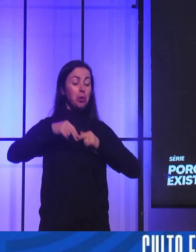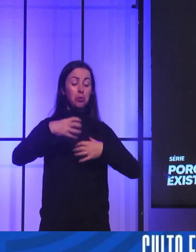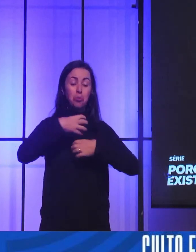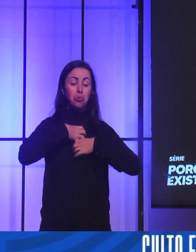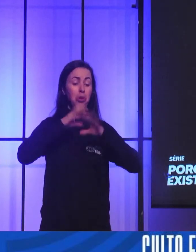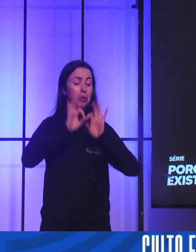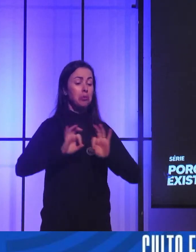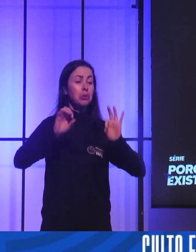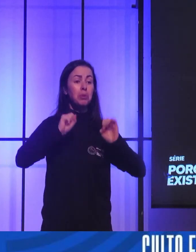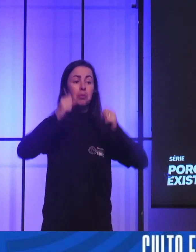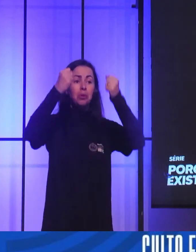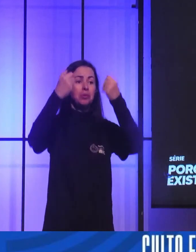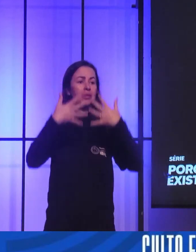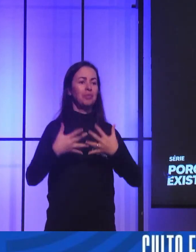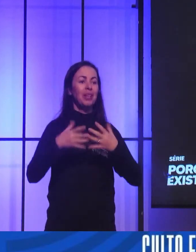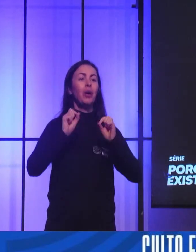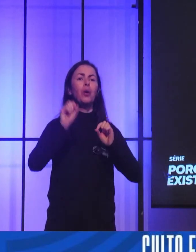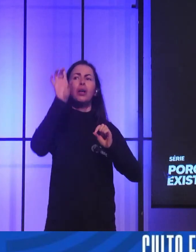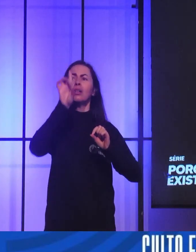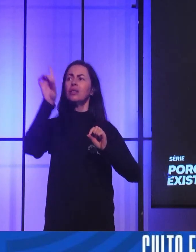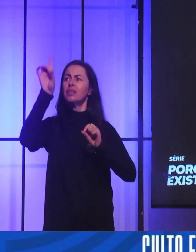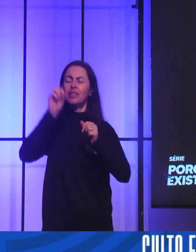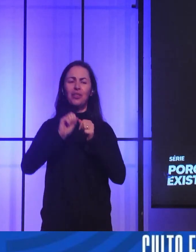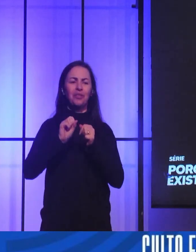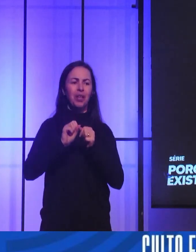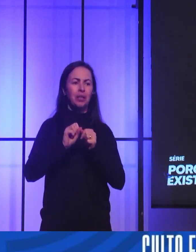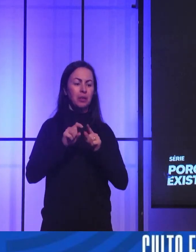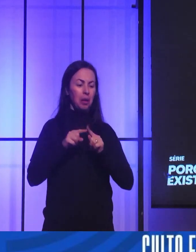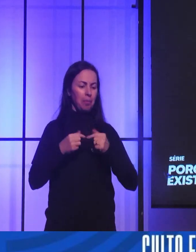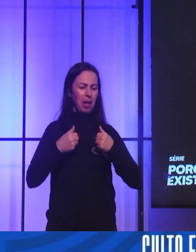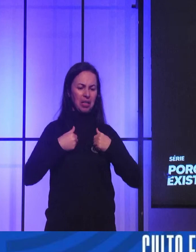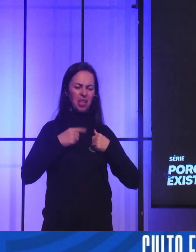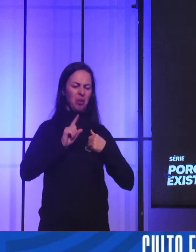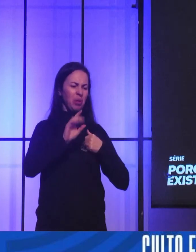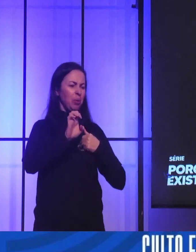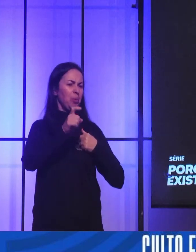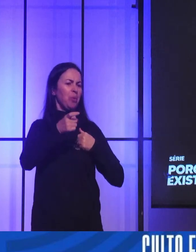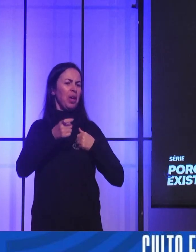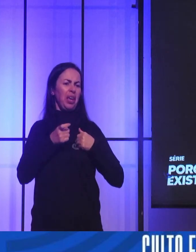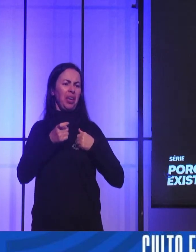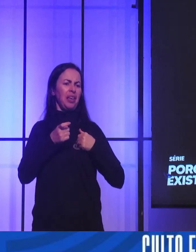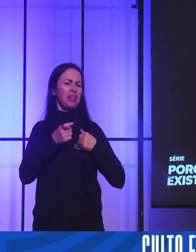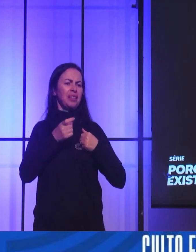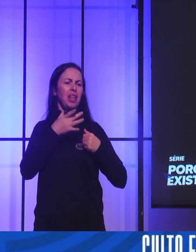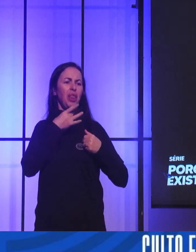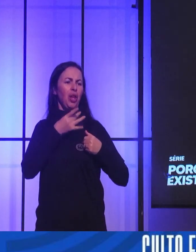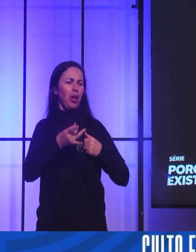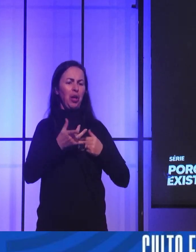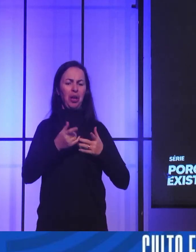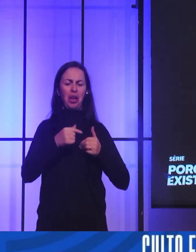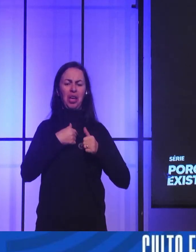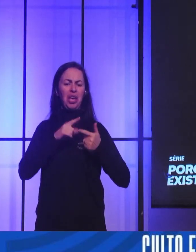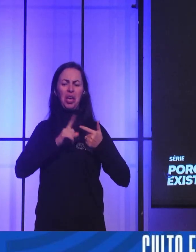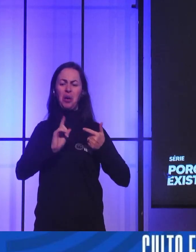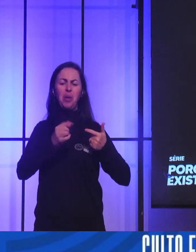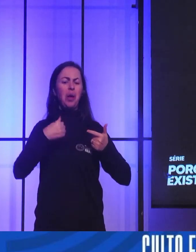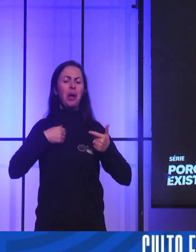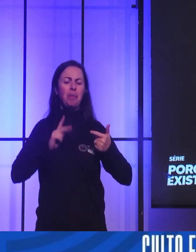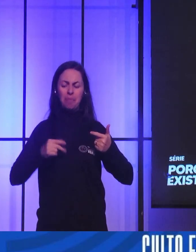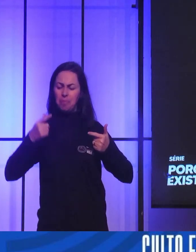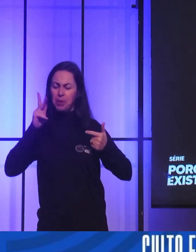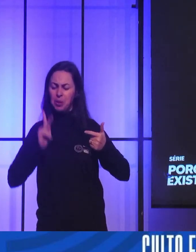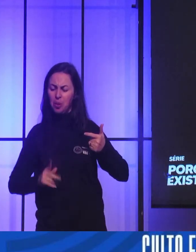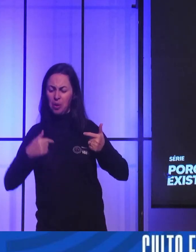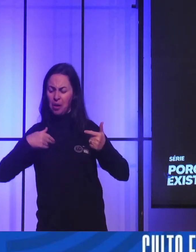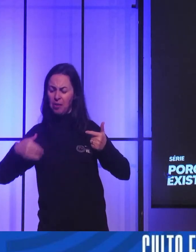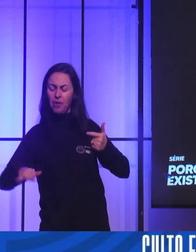bem clara. Mas eu não sou um ex-drogado. Eu não era uma pessoa que estava jogada. Eu não era uma pessoa que... Porque às